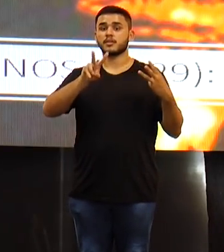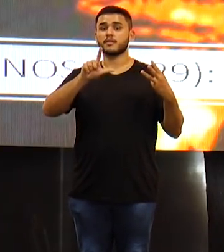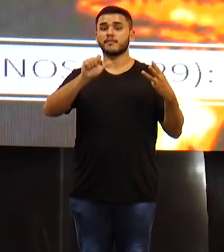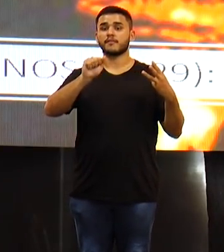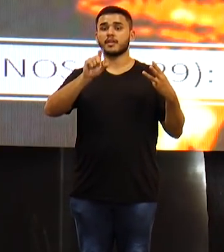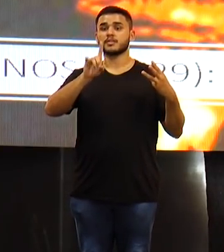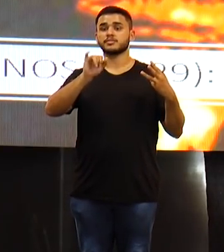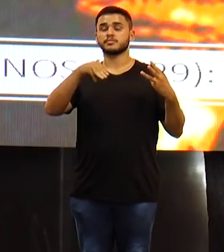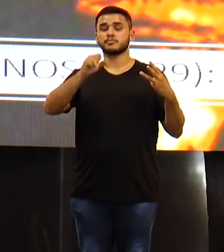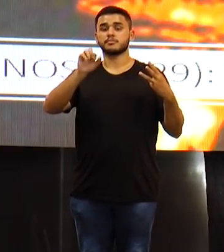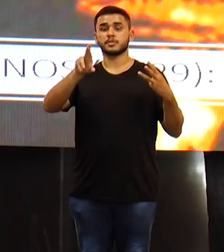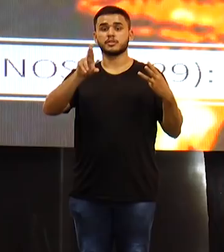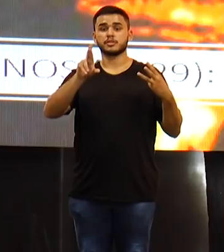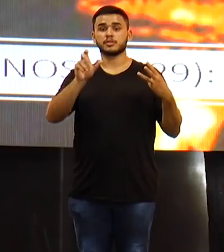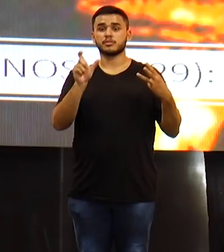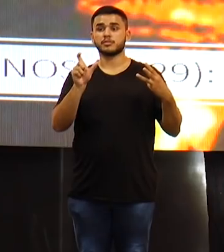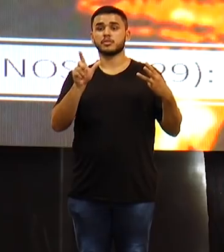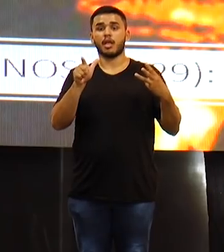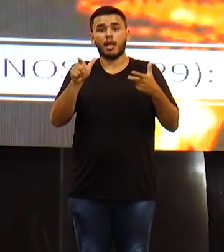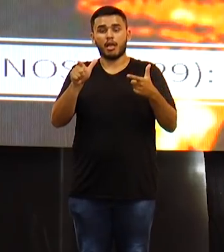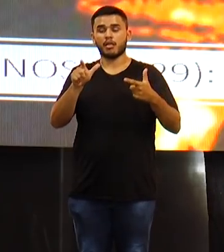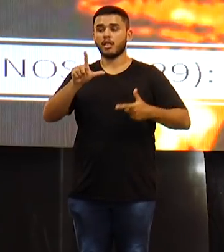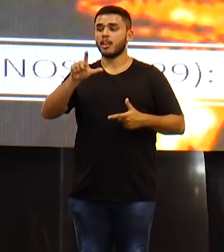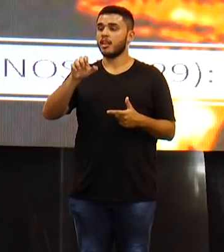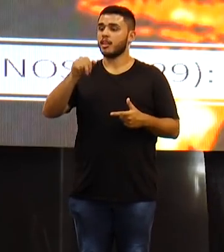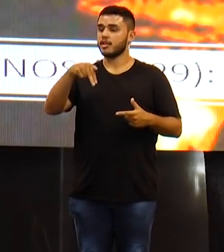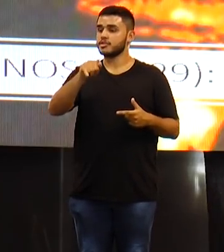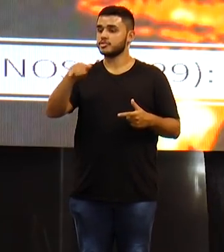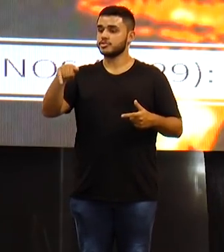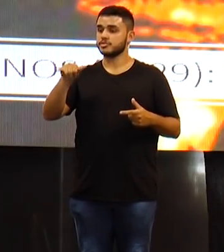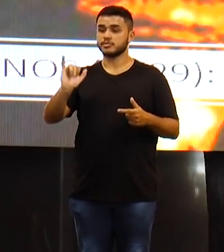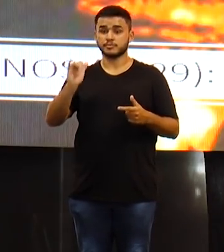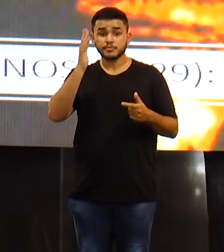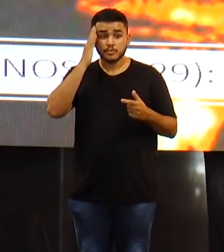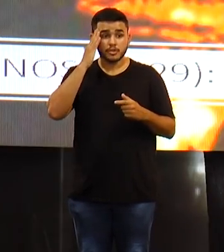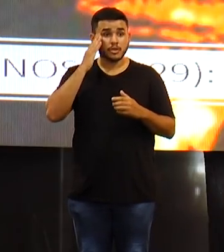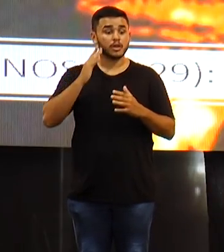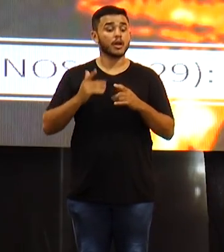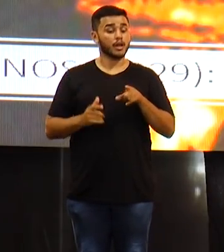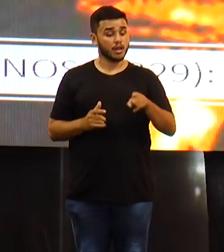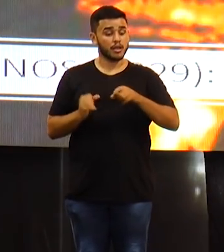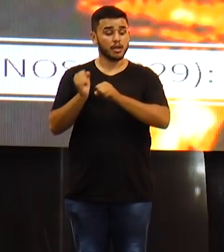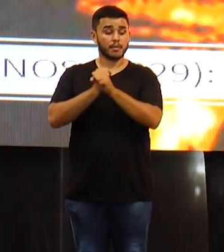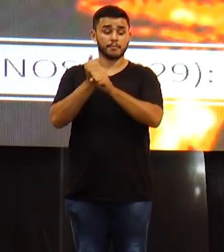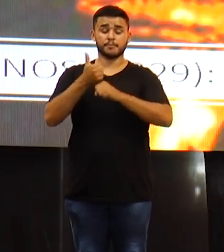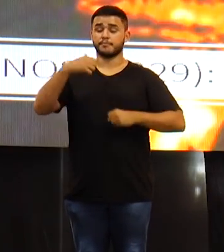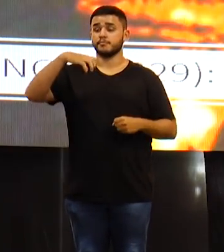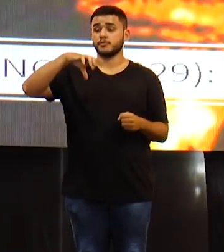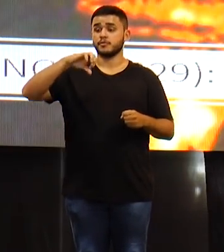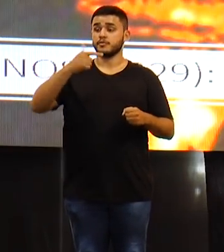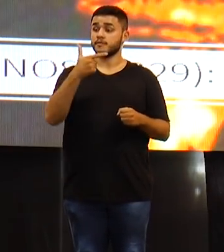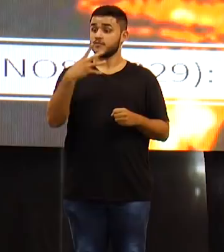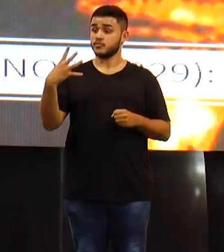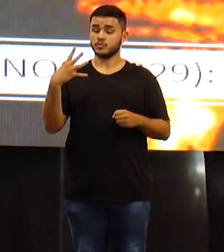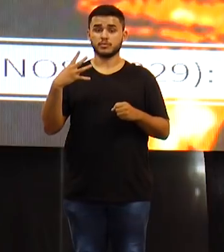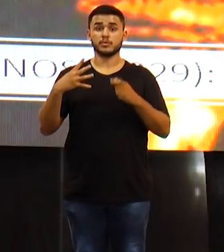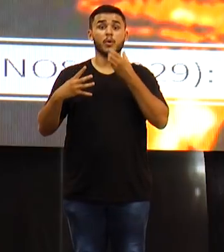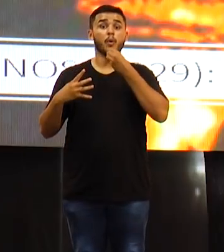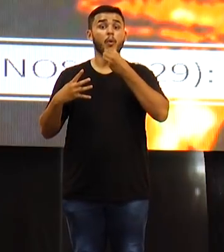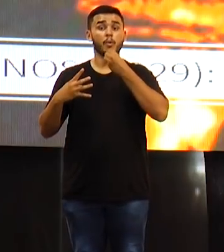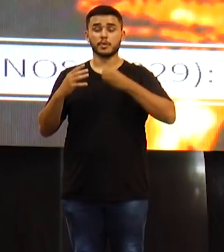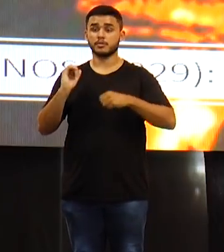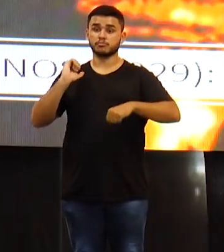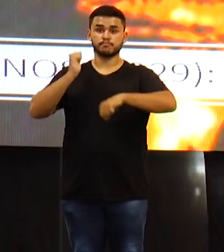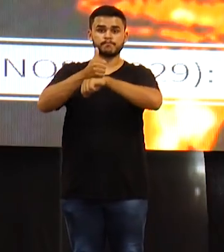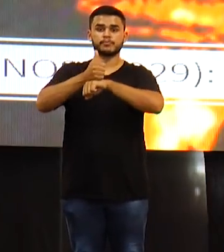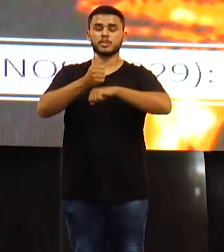Ulyanov, também conhecido como Lenin, certo? Em 24, quando Stalin assume o governo, Stalin vai